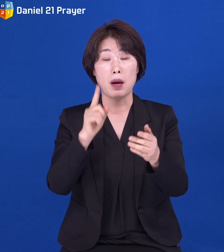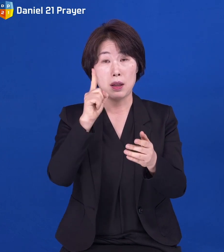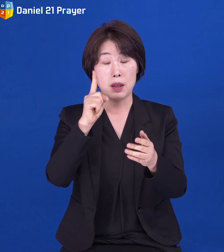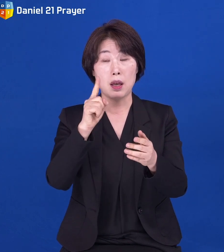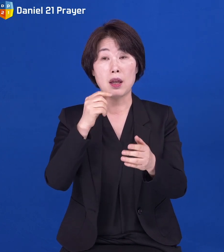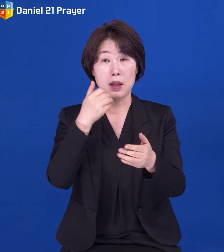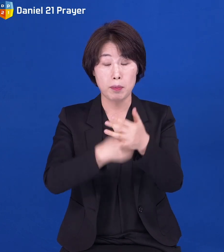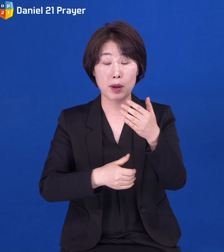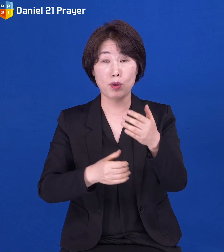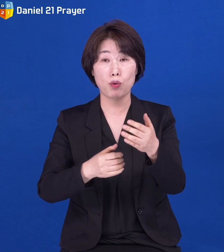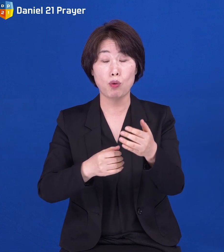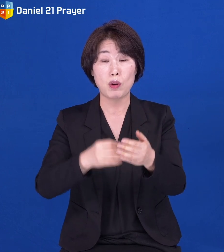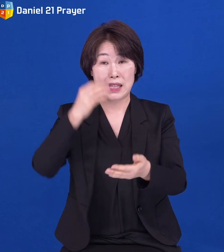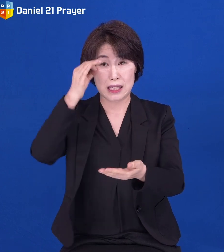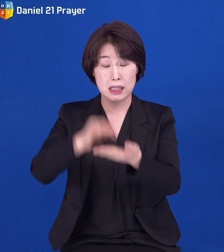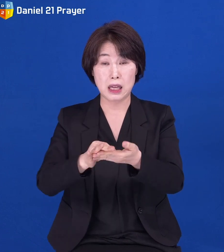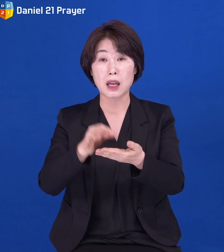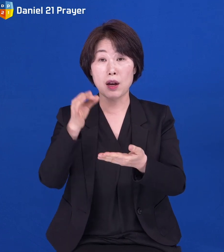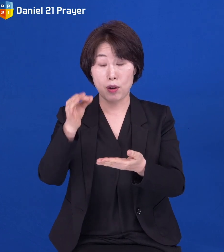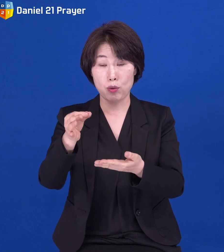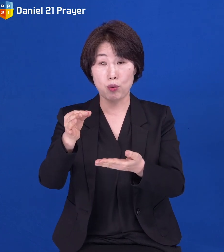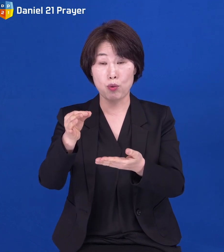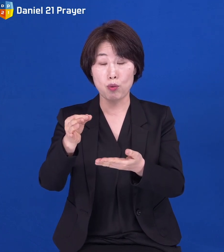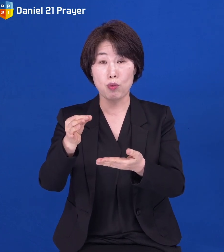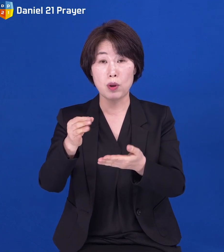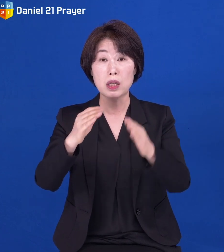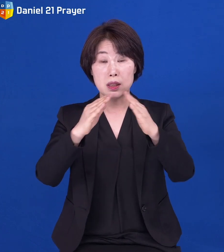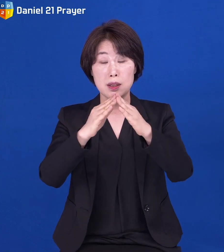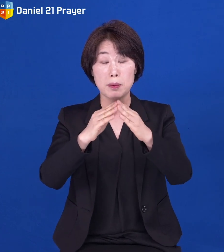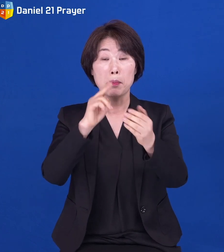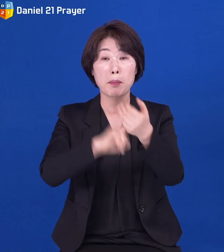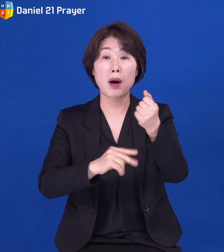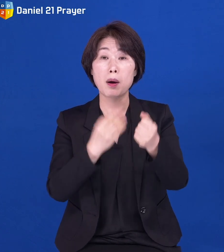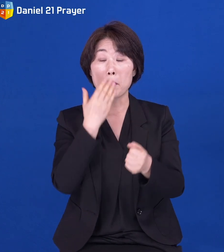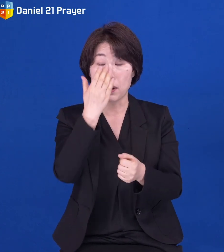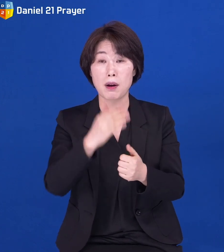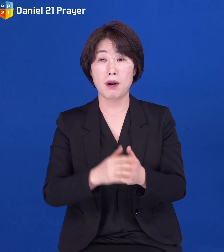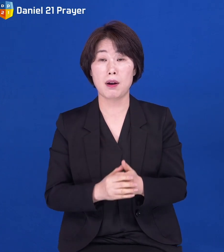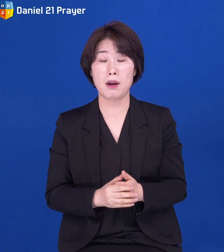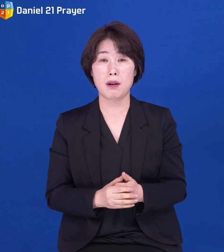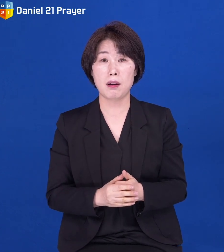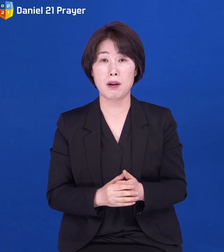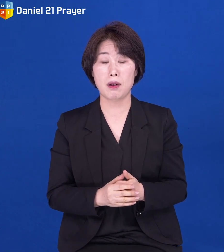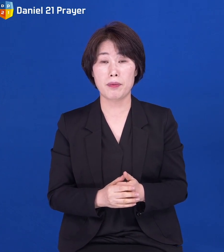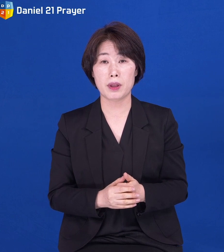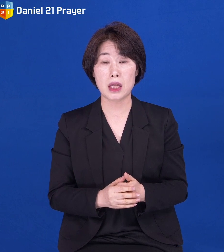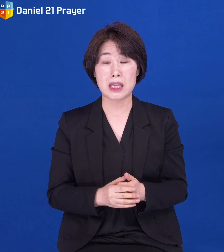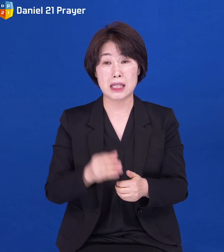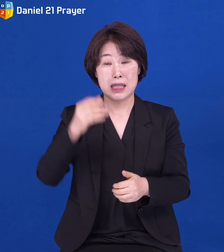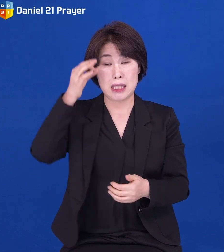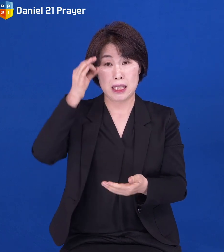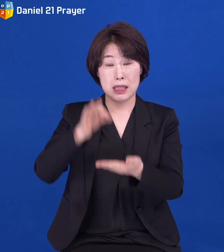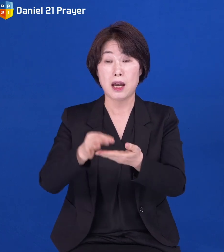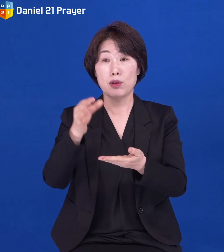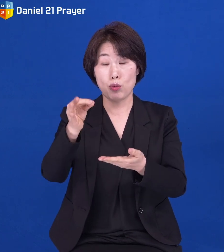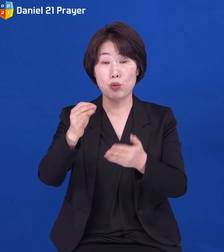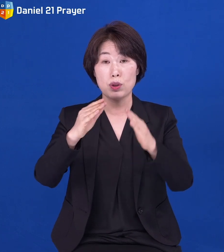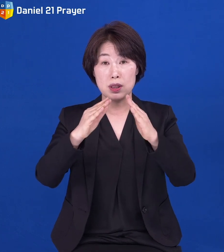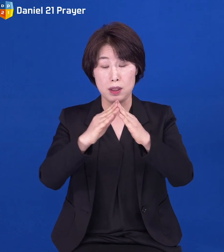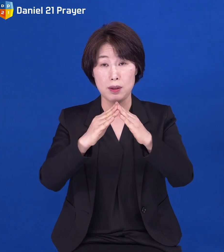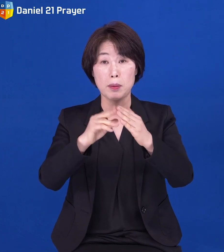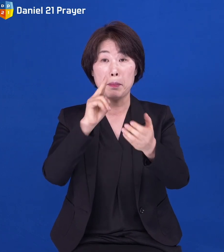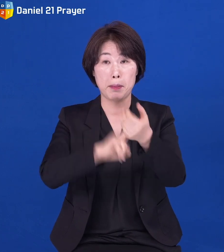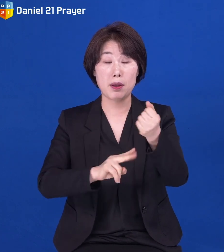싶으니까 그냥 싸게 해줄 테니까 무조건 들어오라는 거예요. 그래서 그분이 얼마 해줄게, 만약 1억이면 7천만 원에 해주겠다고 그렇게 한 거죠.